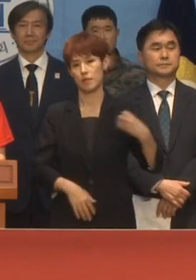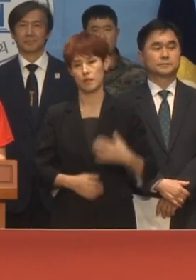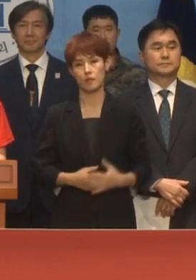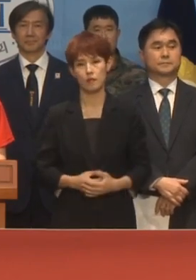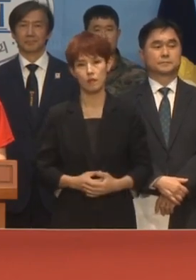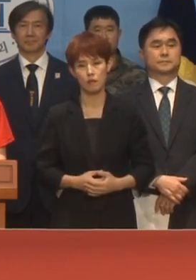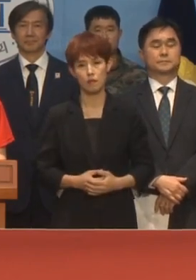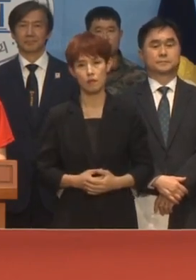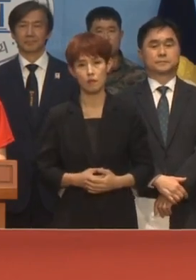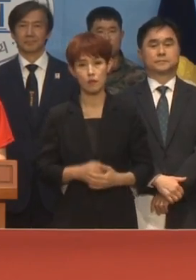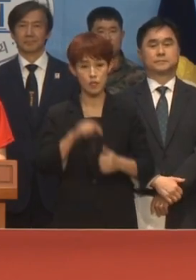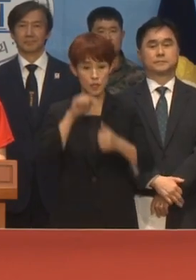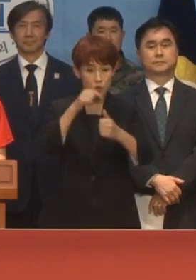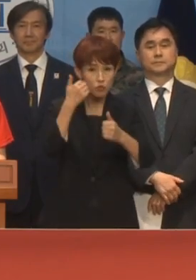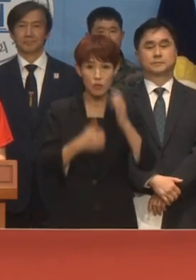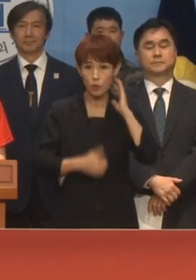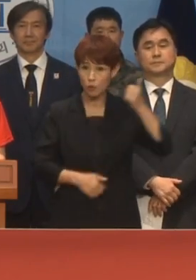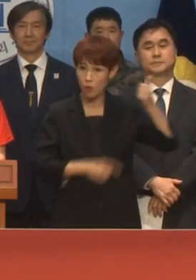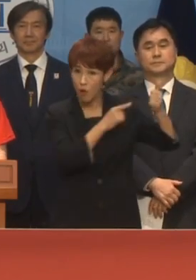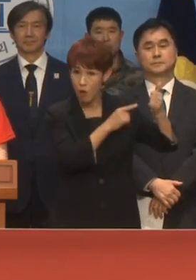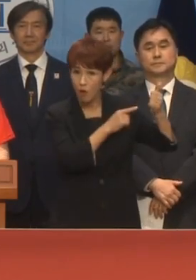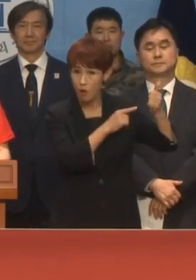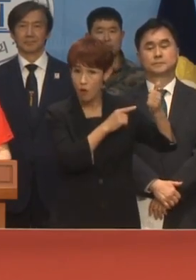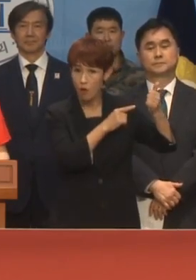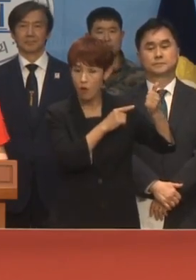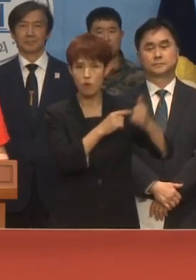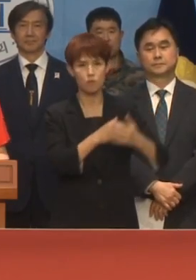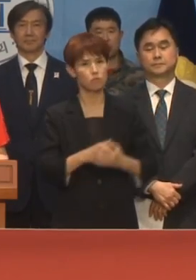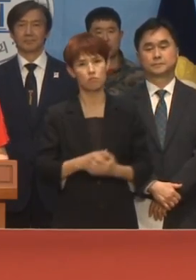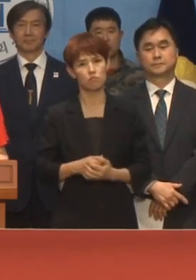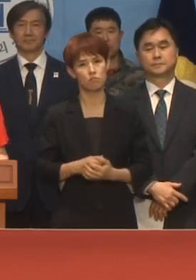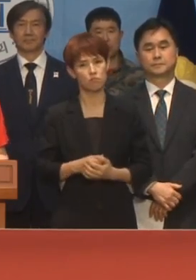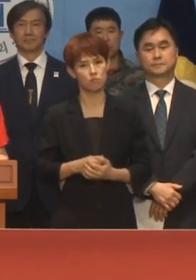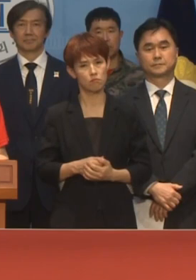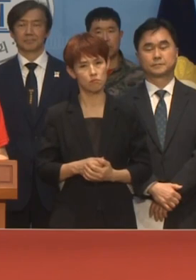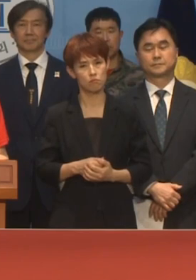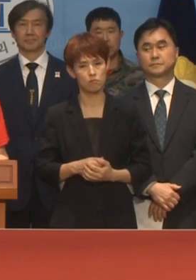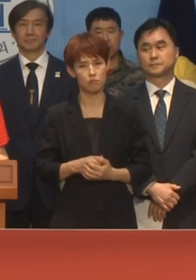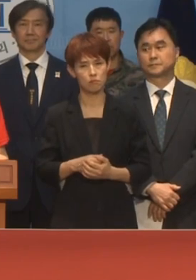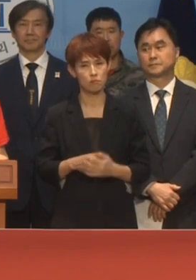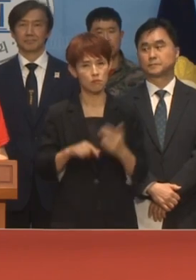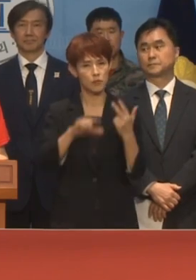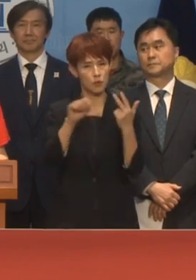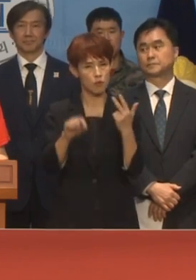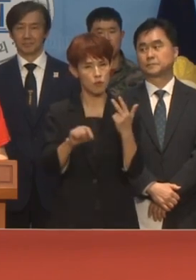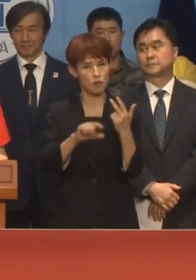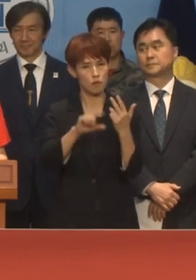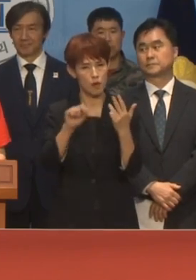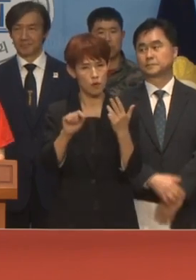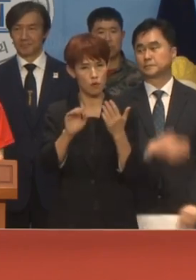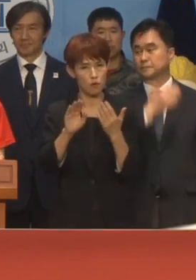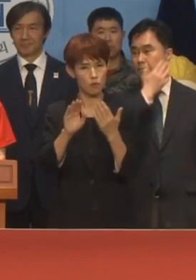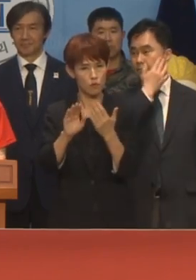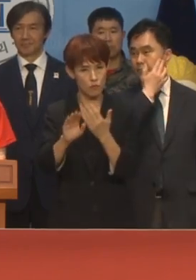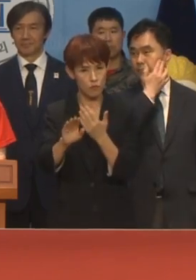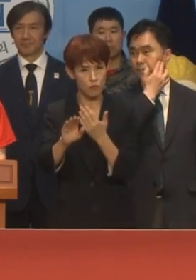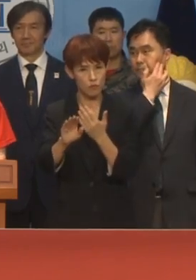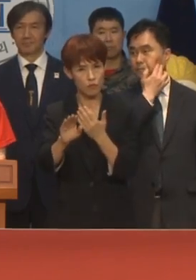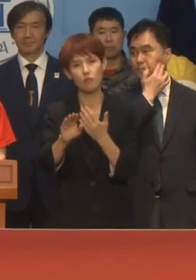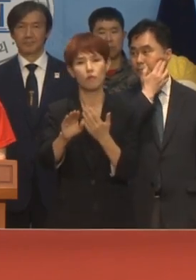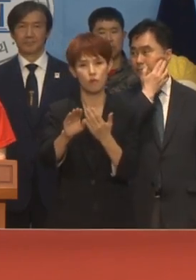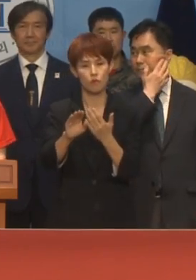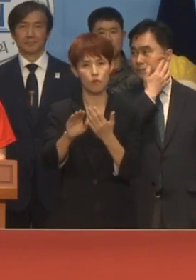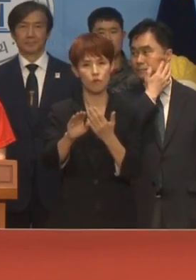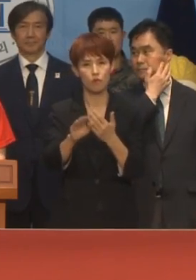누가 있습니까? 대통령실입니까? 지금은 모르죠. 근데 7, 8월이 지나면 그 기록 회수를